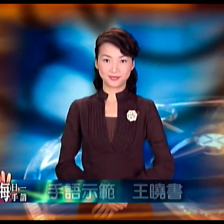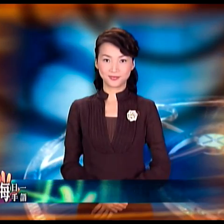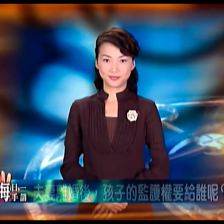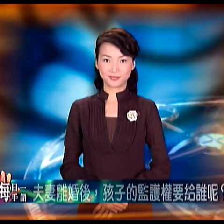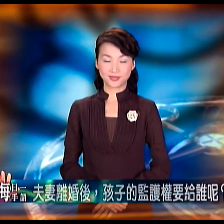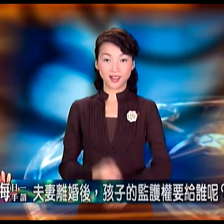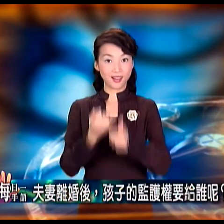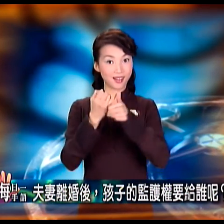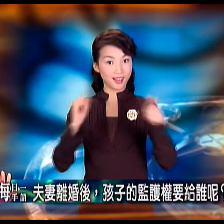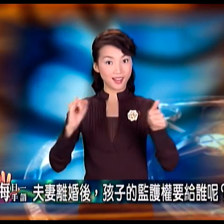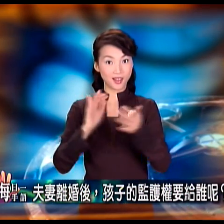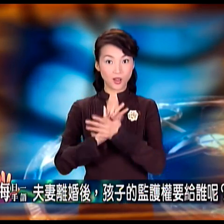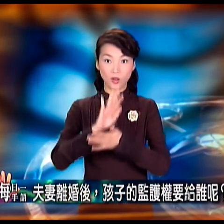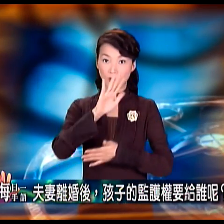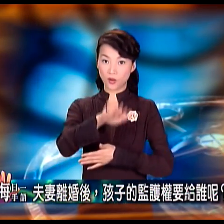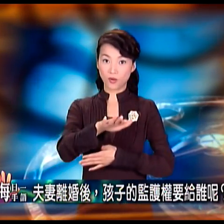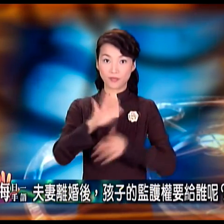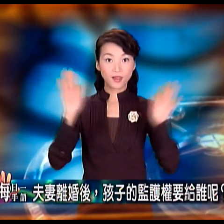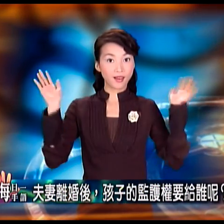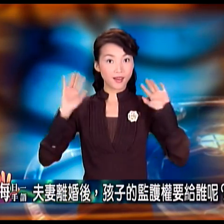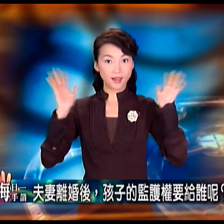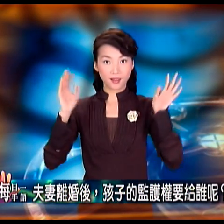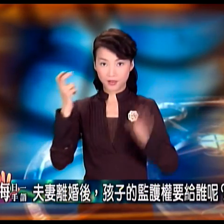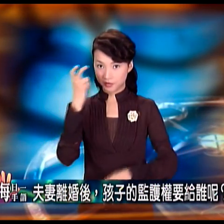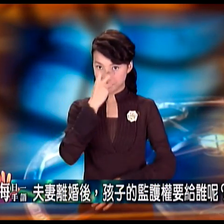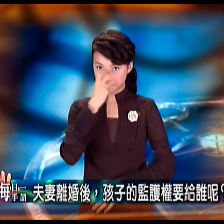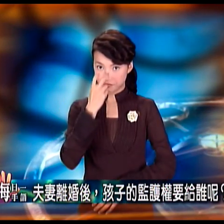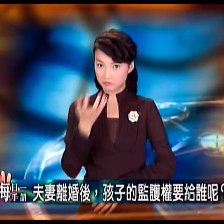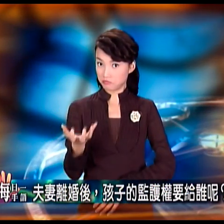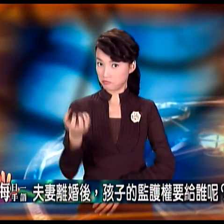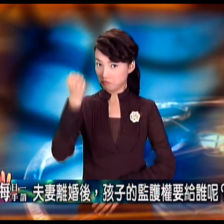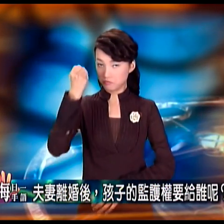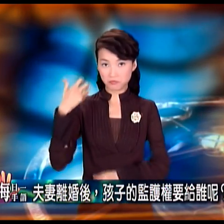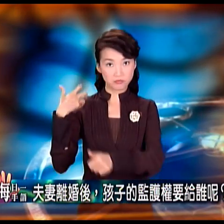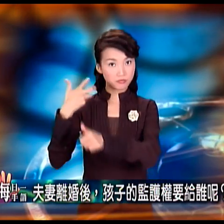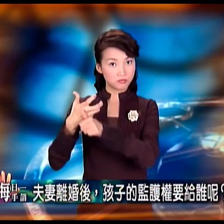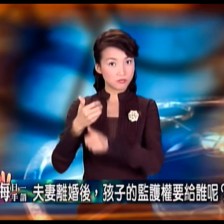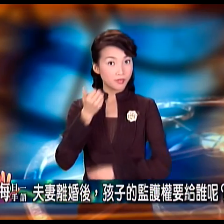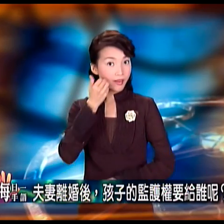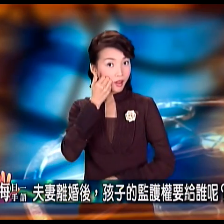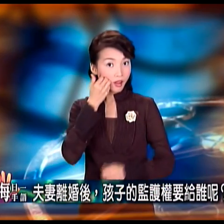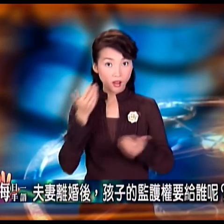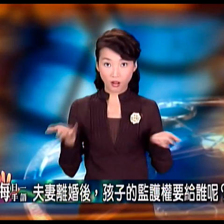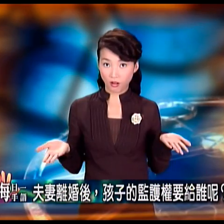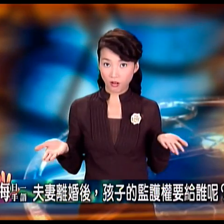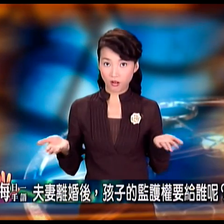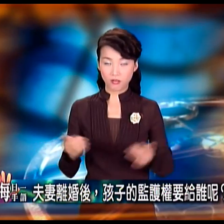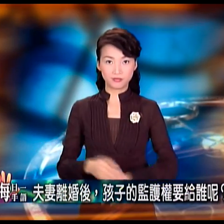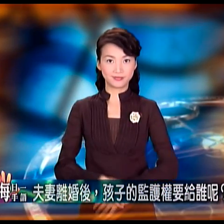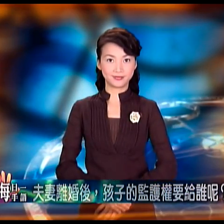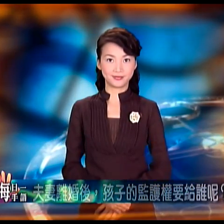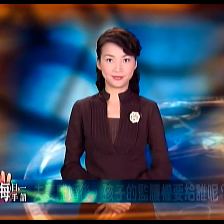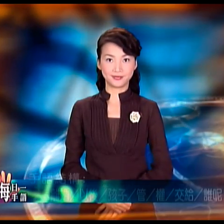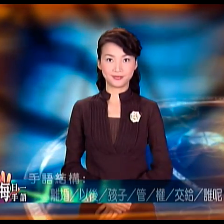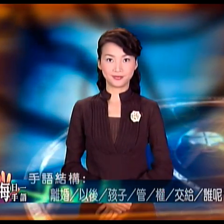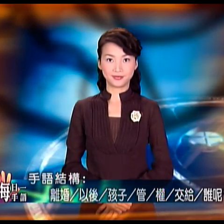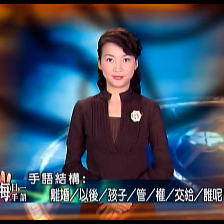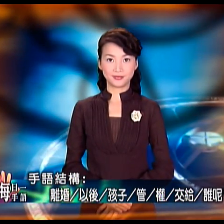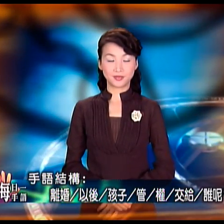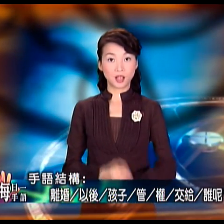语。夫妻离婚后，孩子的监护权要给谁呢？手语的结构是